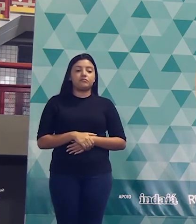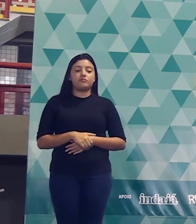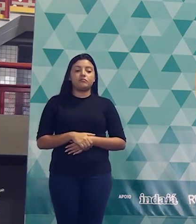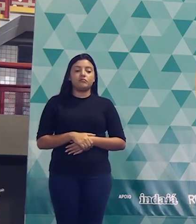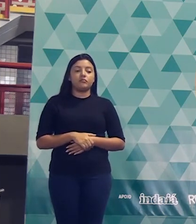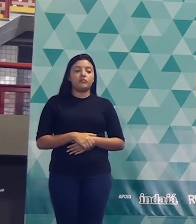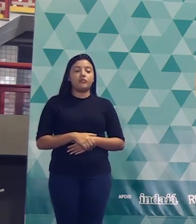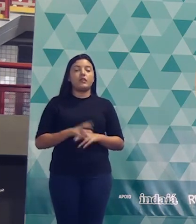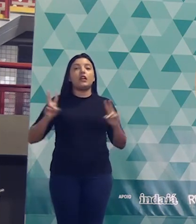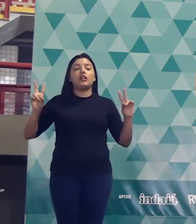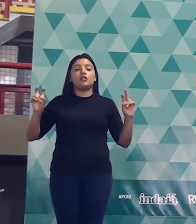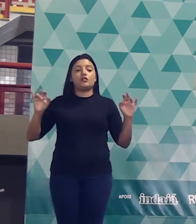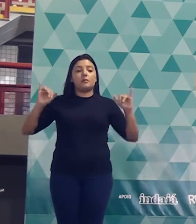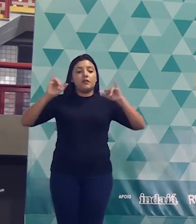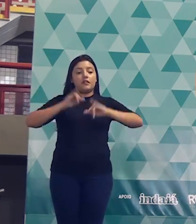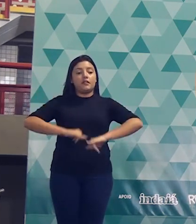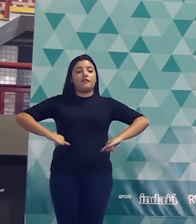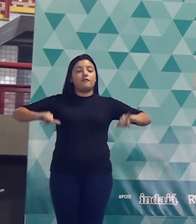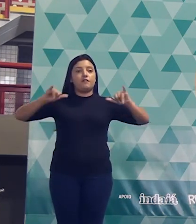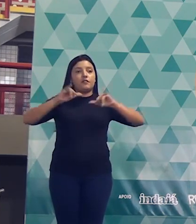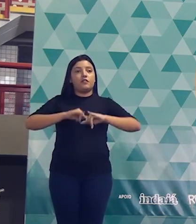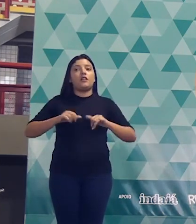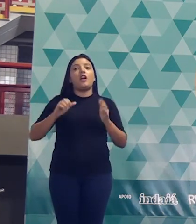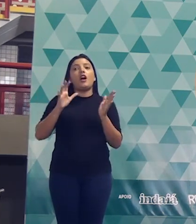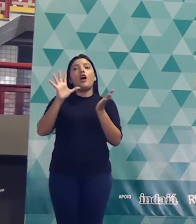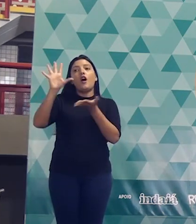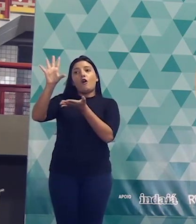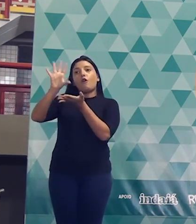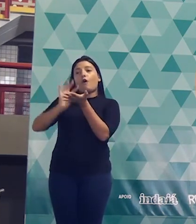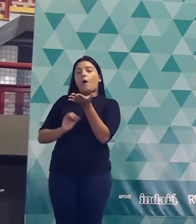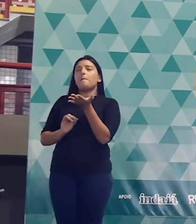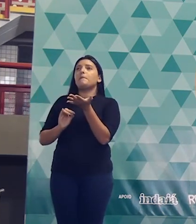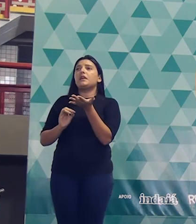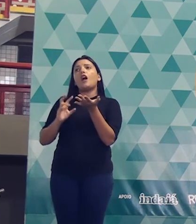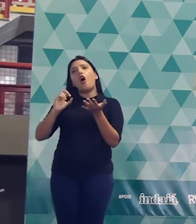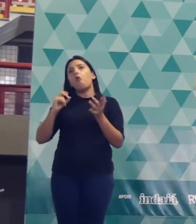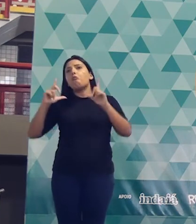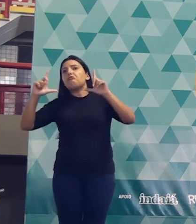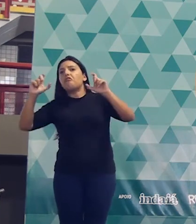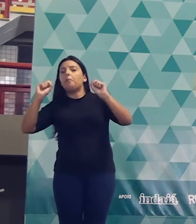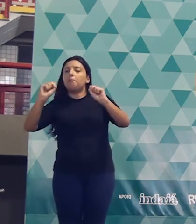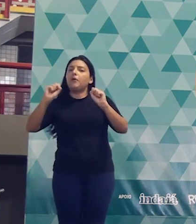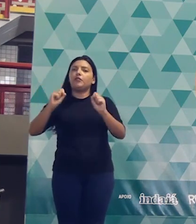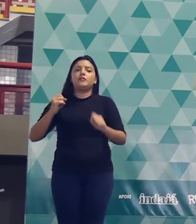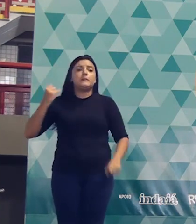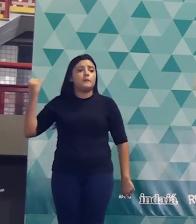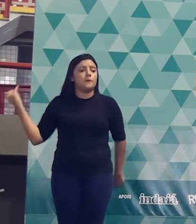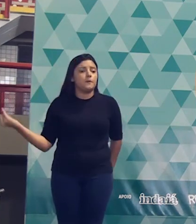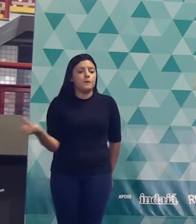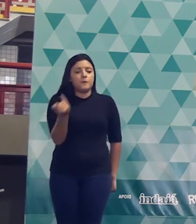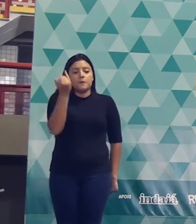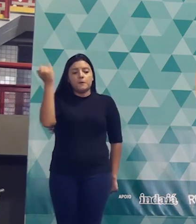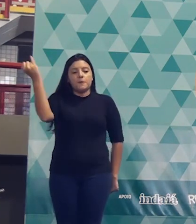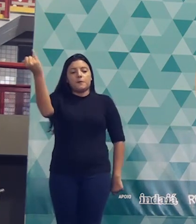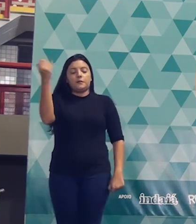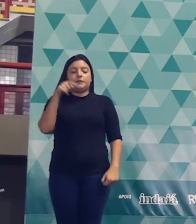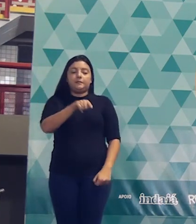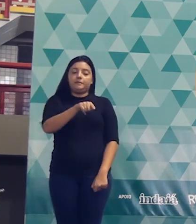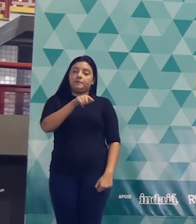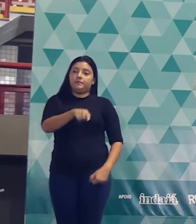certo? Pessoal, isso aqui eu vou querer ou que você copie ou tire foto. Isso aqui é muito importante, tá? Muito importante